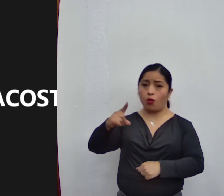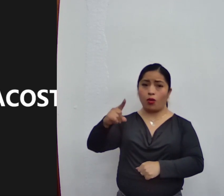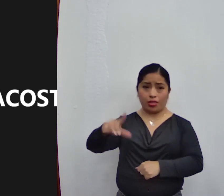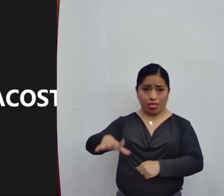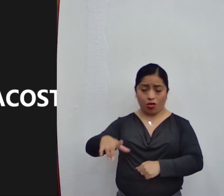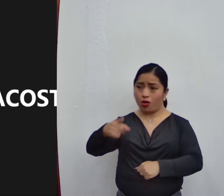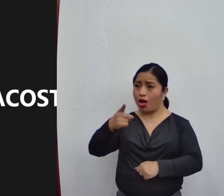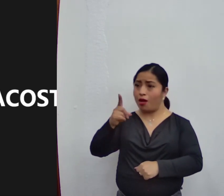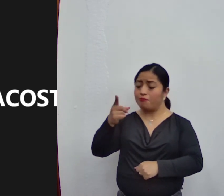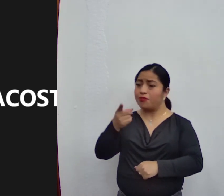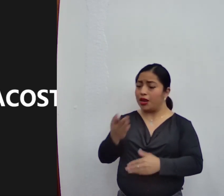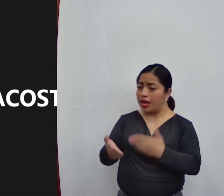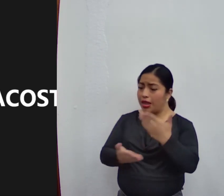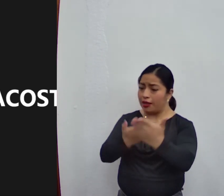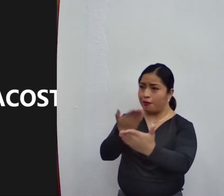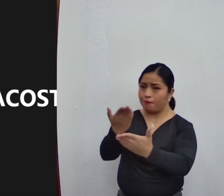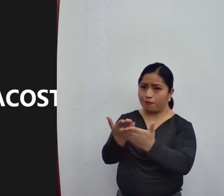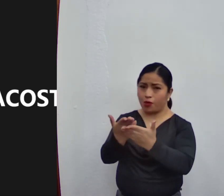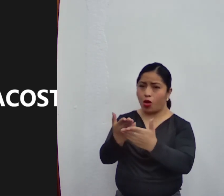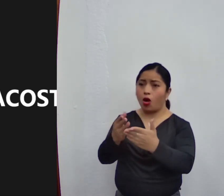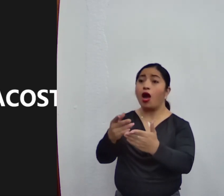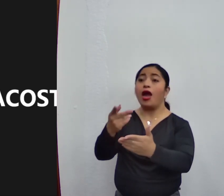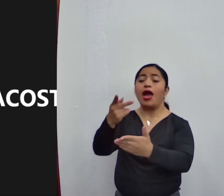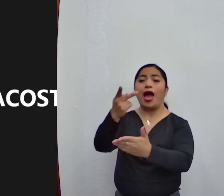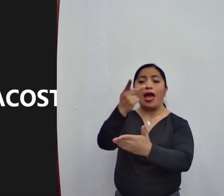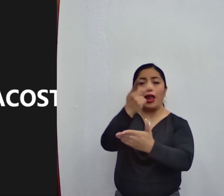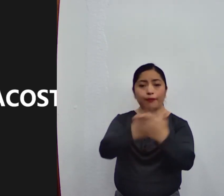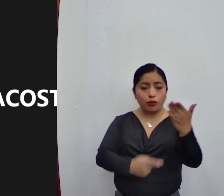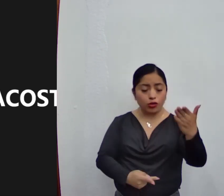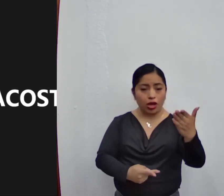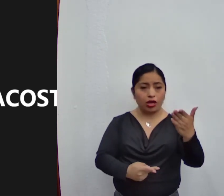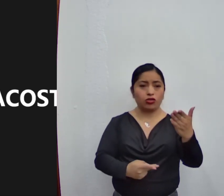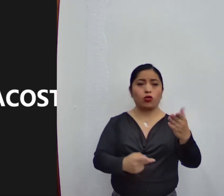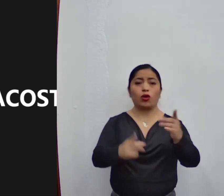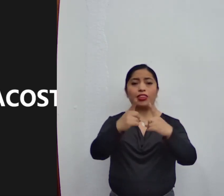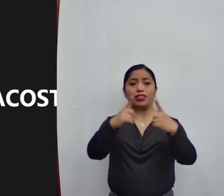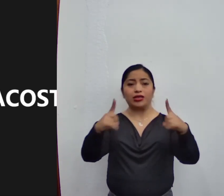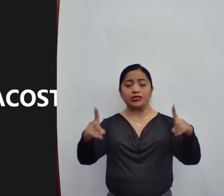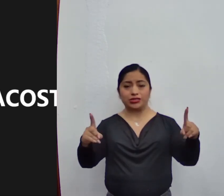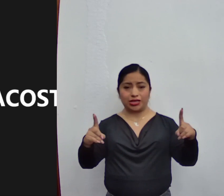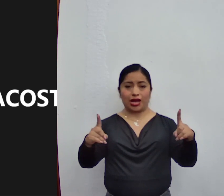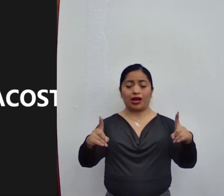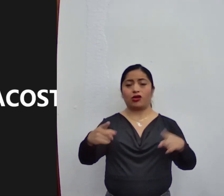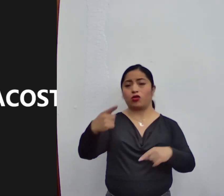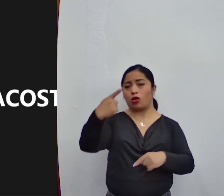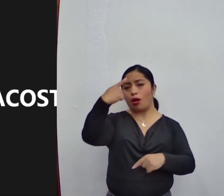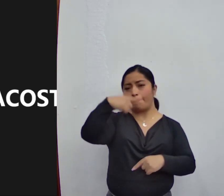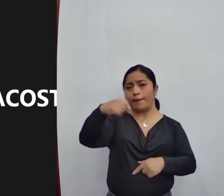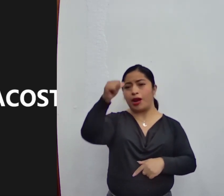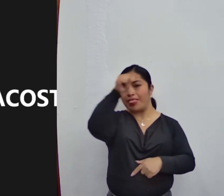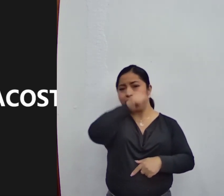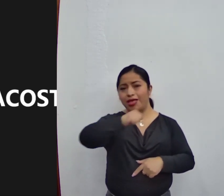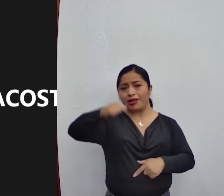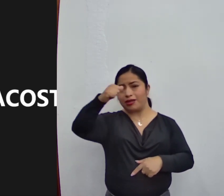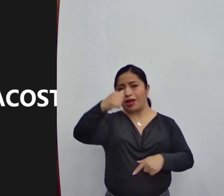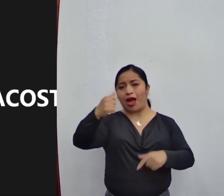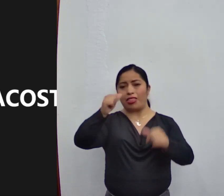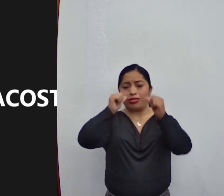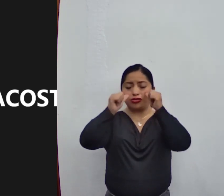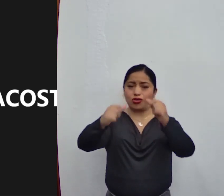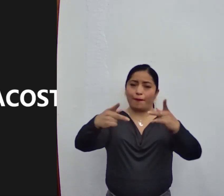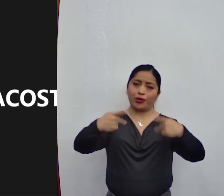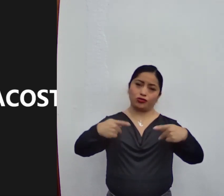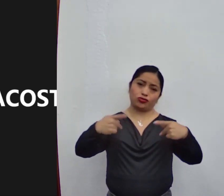desarrollar su plan de trabajo y de desarrollo donde tuvieran voz y voto las personas con